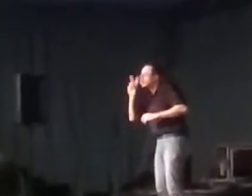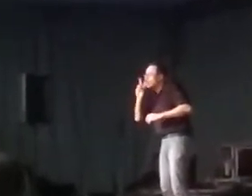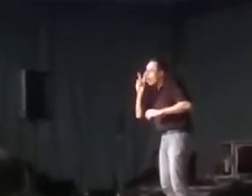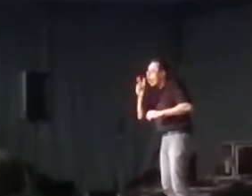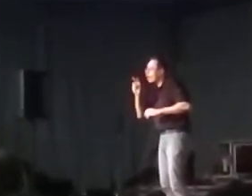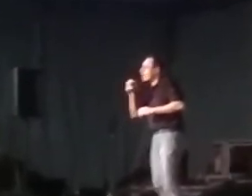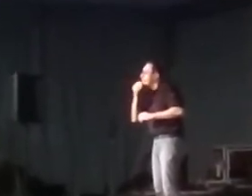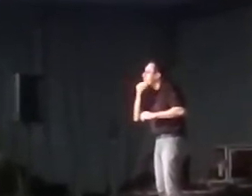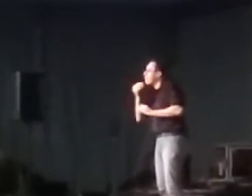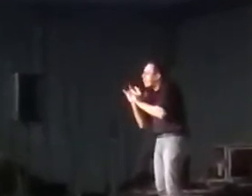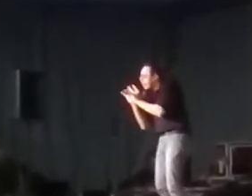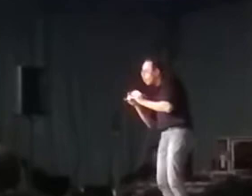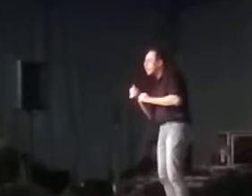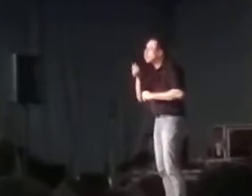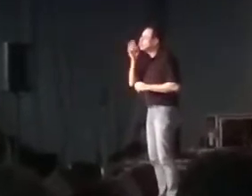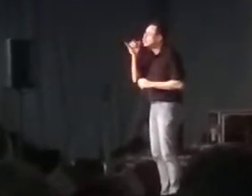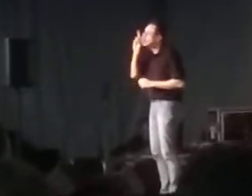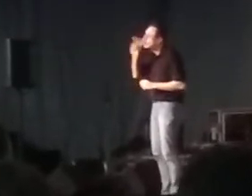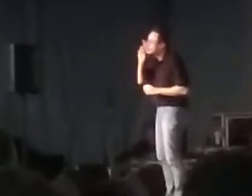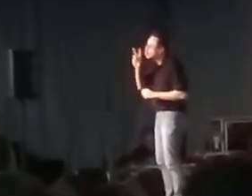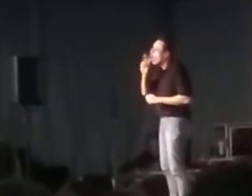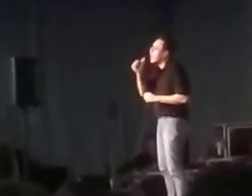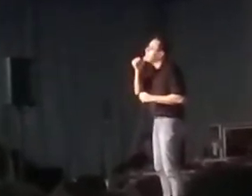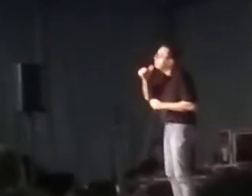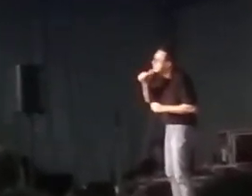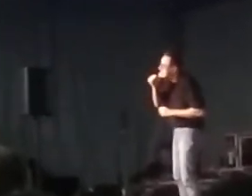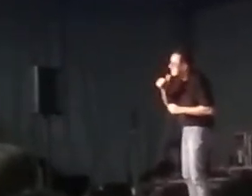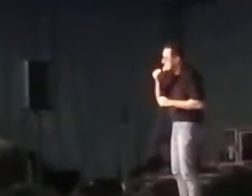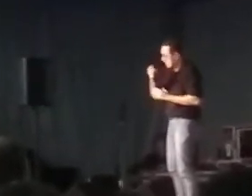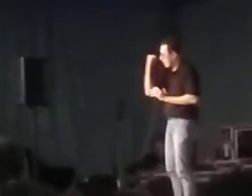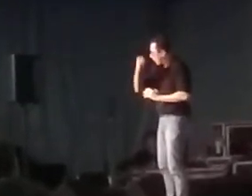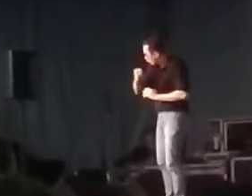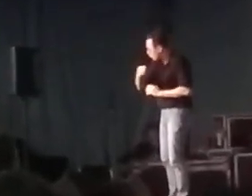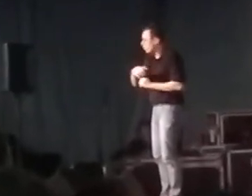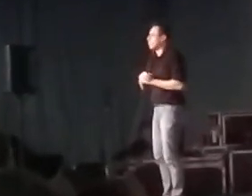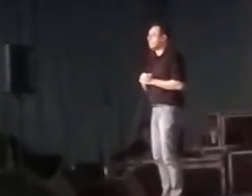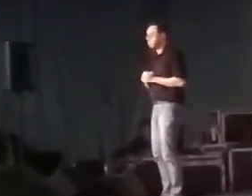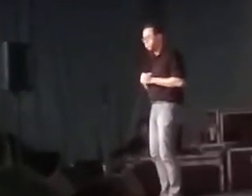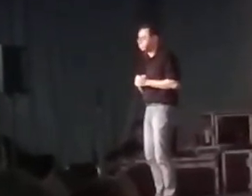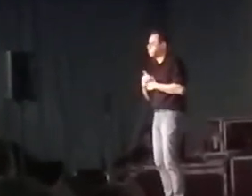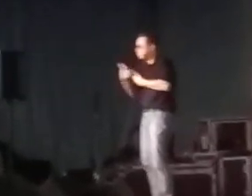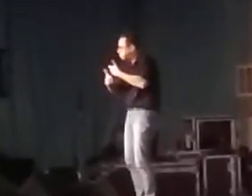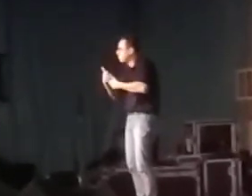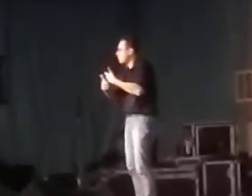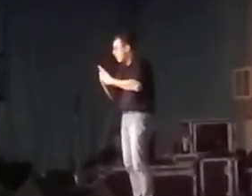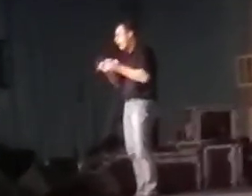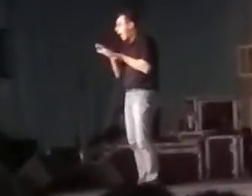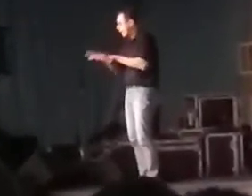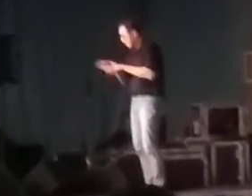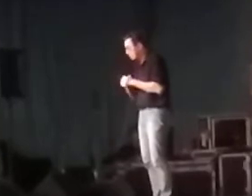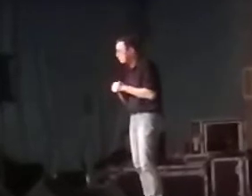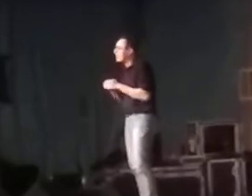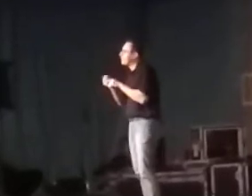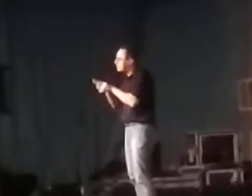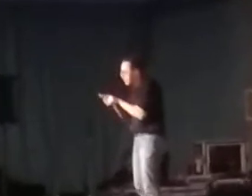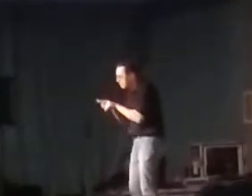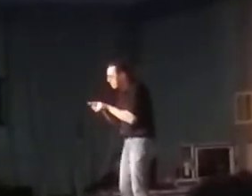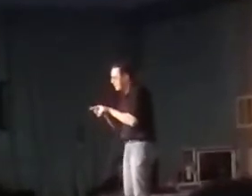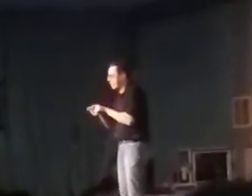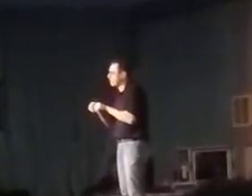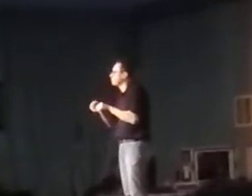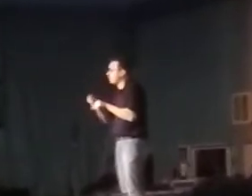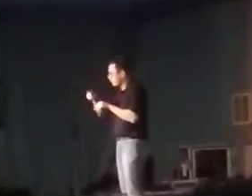eram outros dois roteiros mesmo. Então, foi assim que surgiram essas duas versões. E para causar